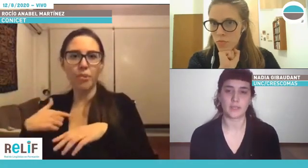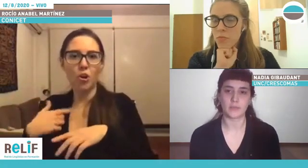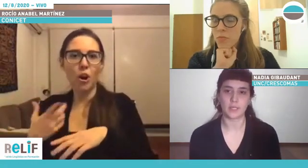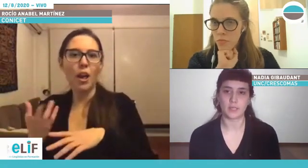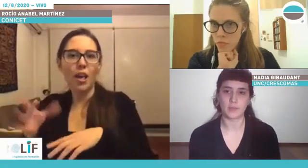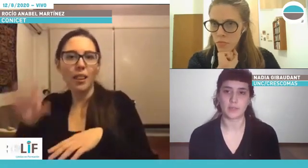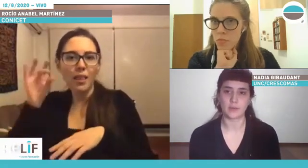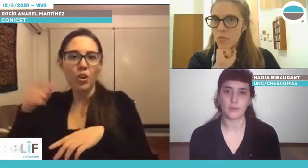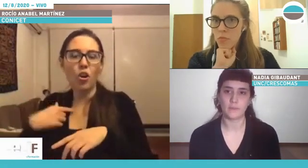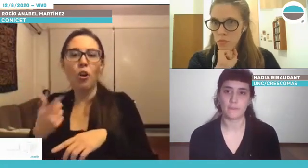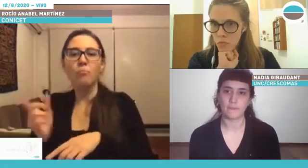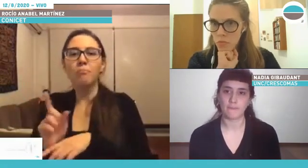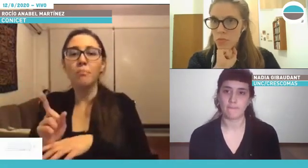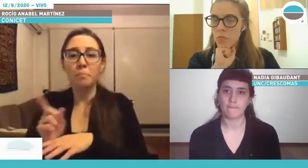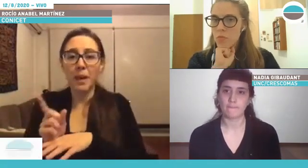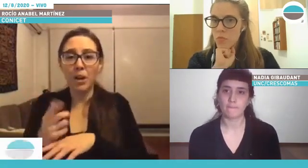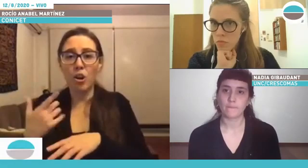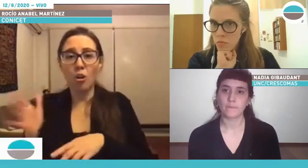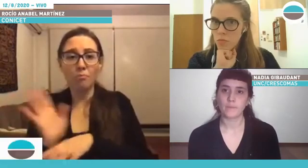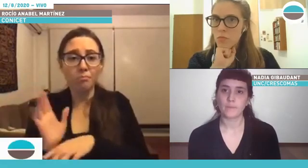para identificar al perro.